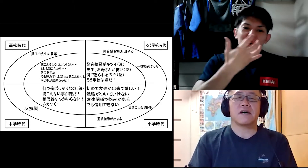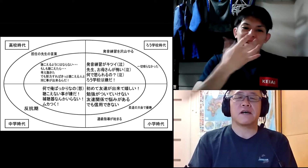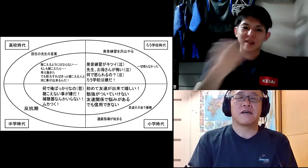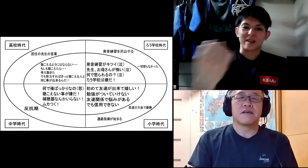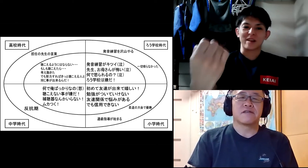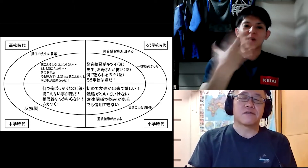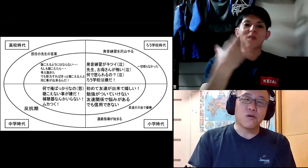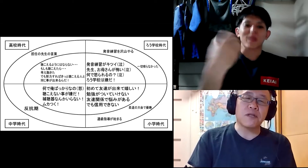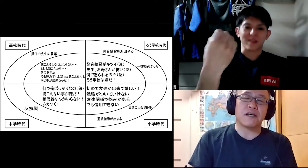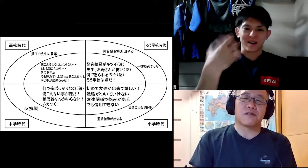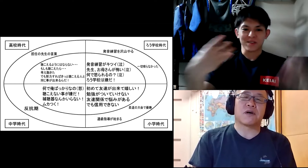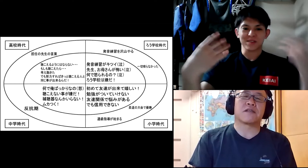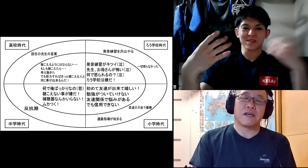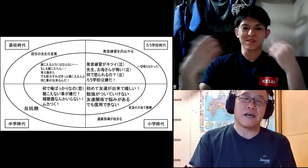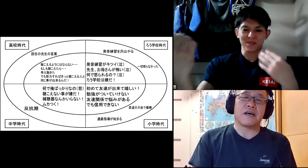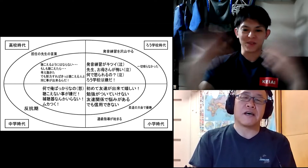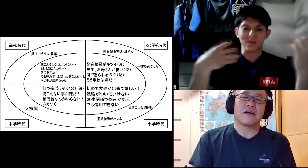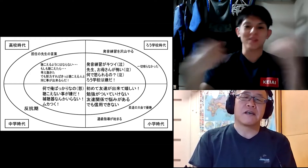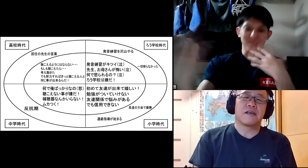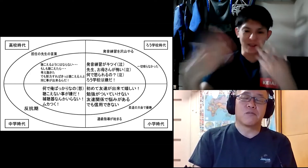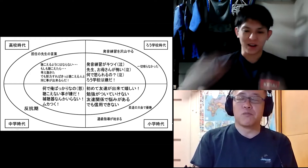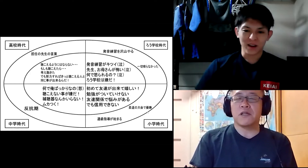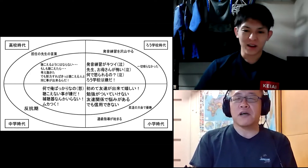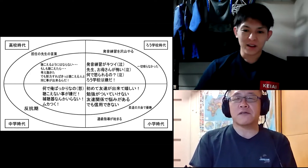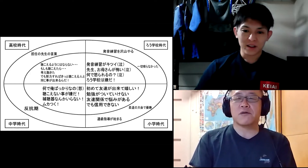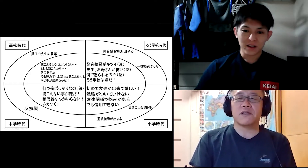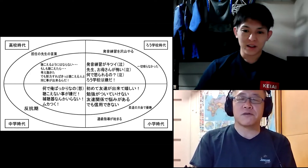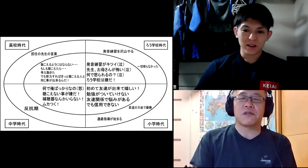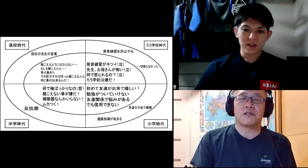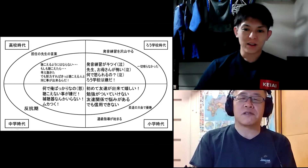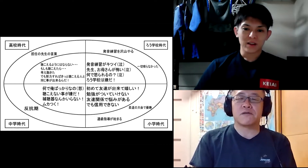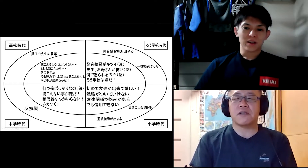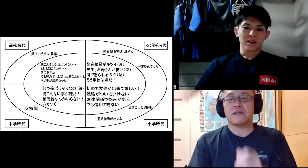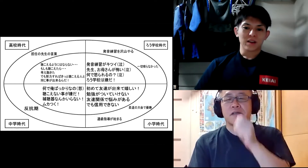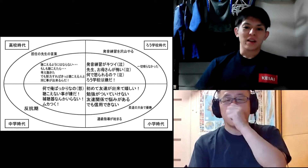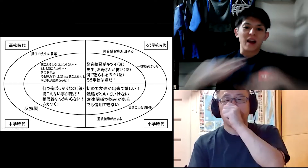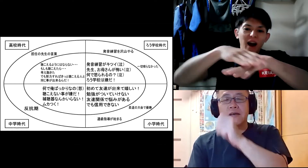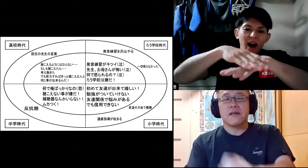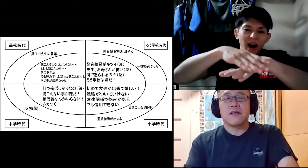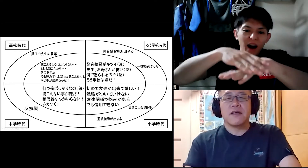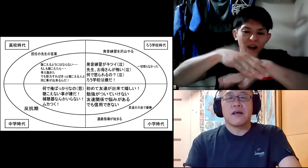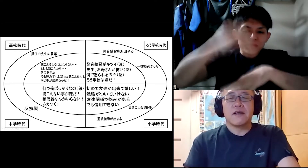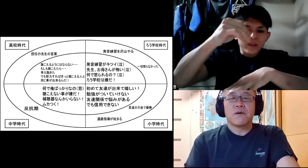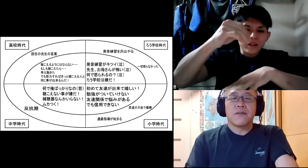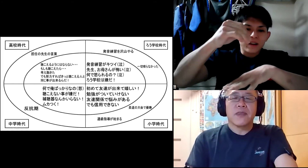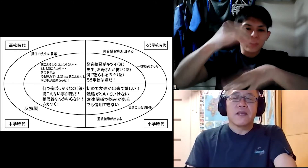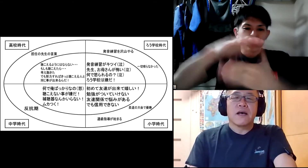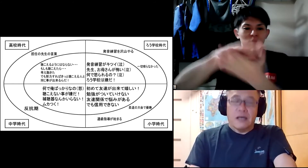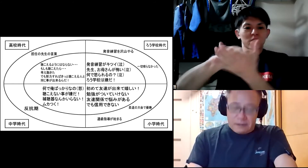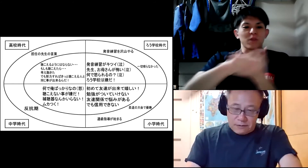したら、すごいねって言われて、もうみんなからすごいねって言われてですね、